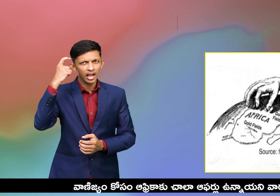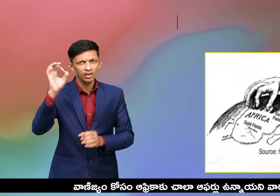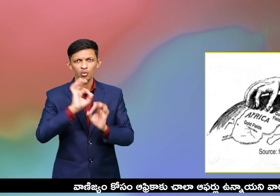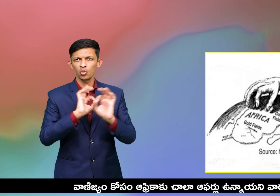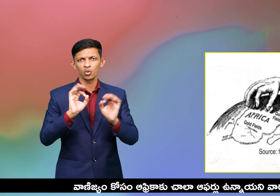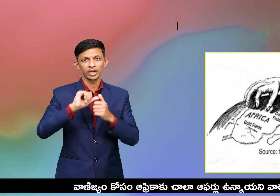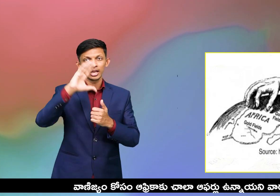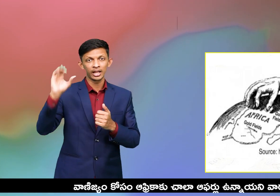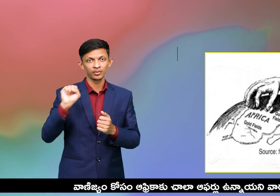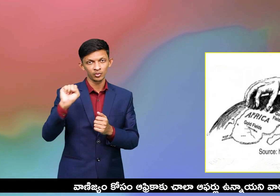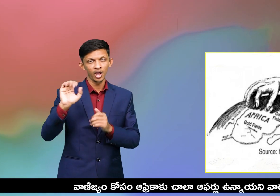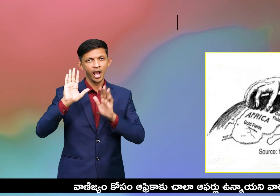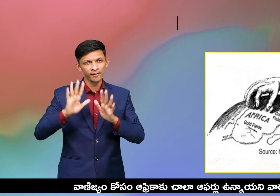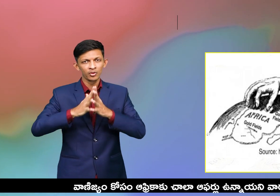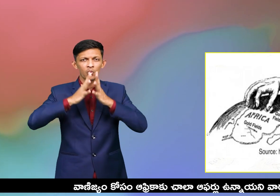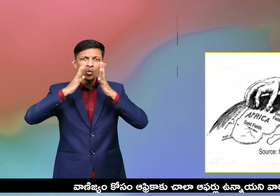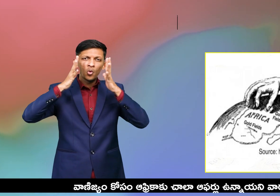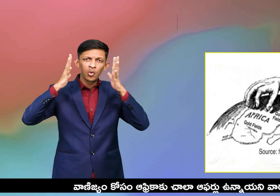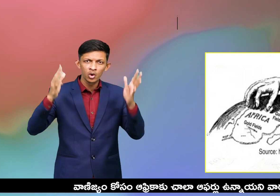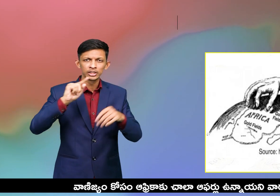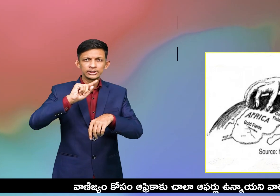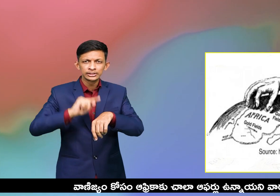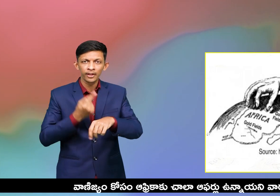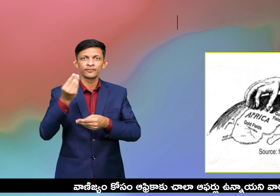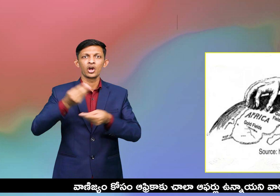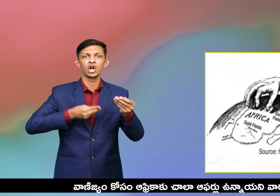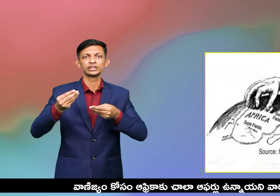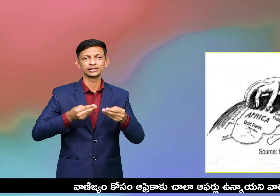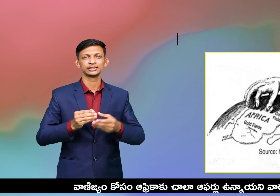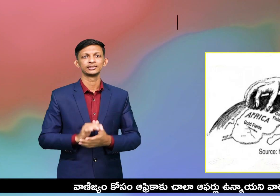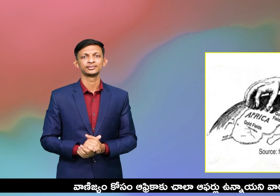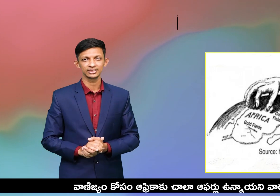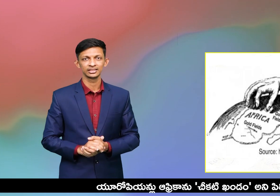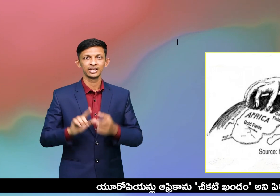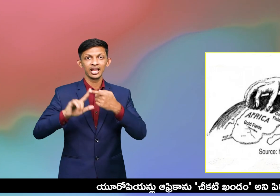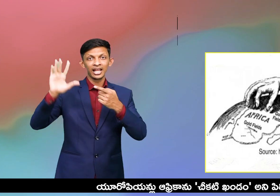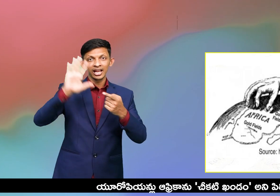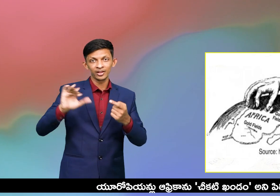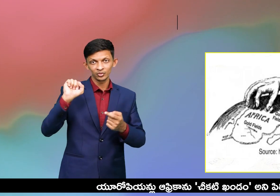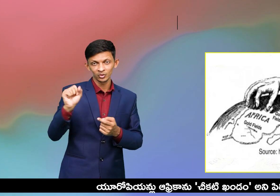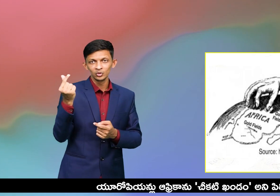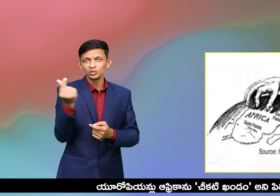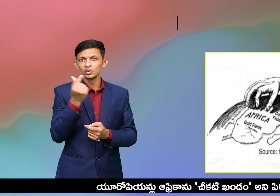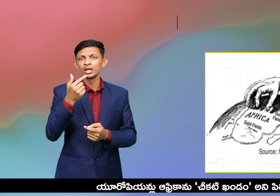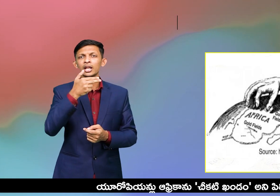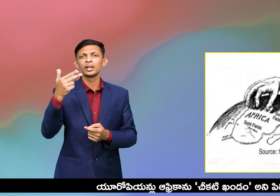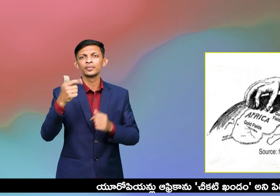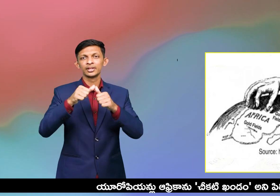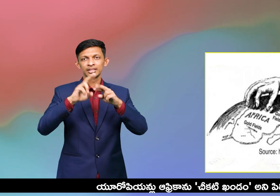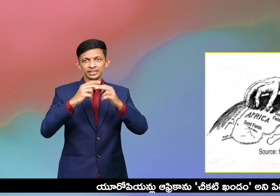వాణిజ్యం కోసం ఆఫ్రికాకు చాలా ఆఫర్లు ఉన్నాయని వారు భావించలేదు. యూరోపియన్లు ఆఫ్రికాను చీకటి ఖండం